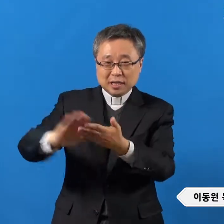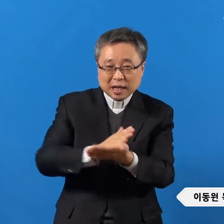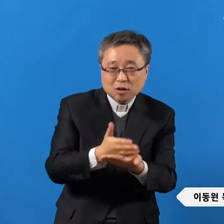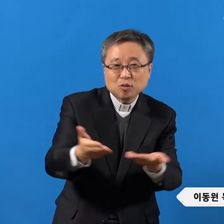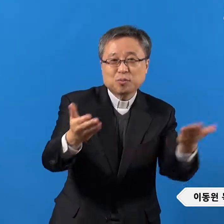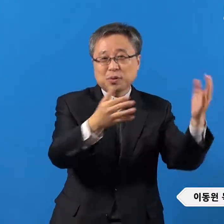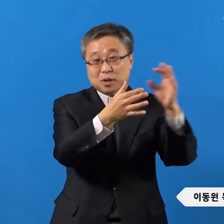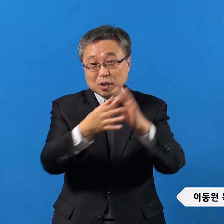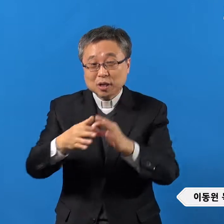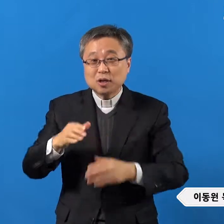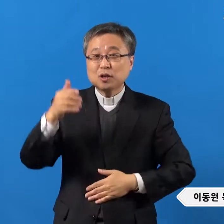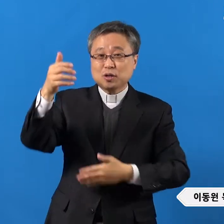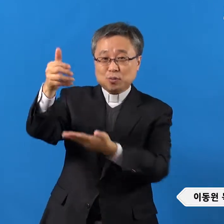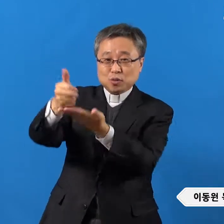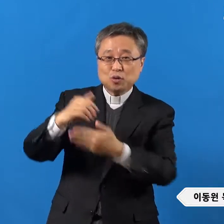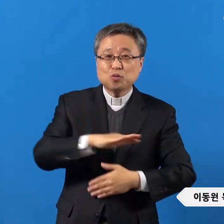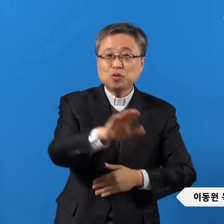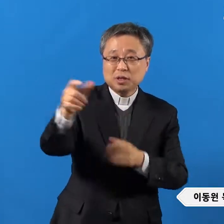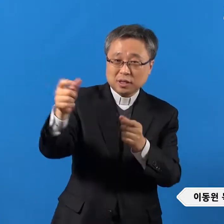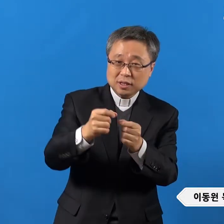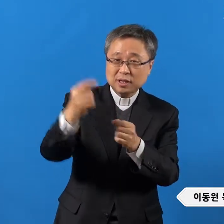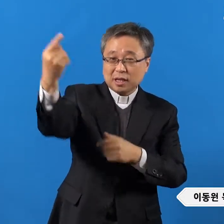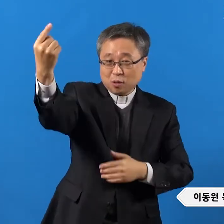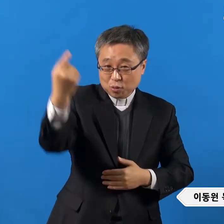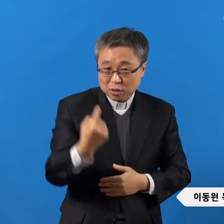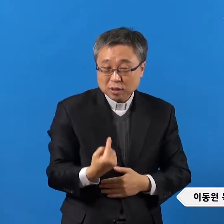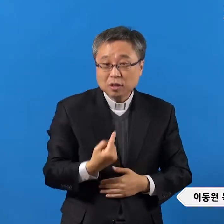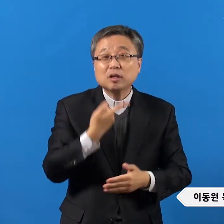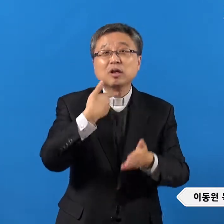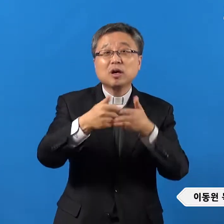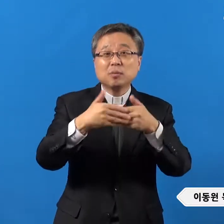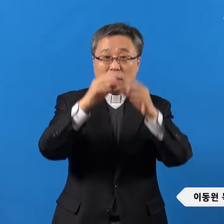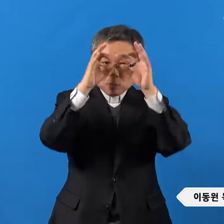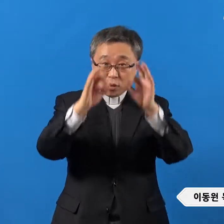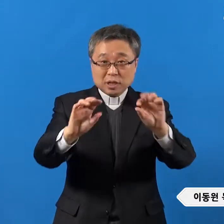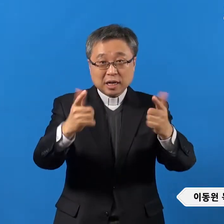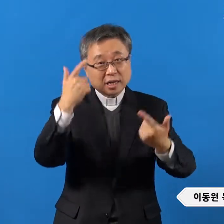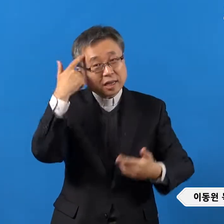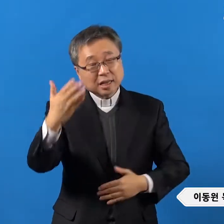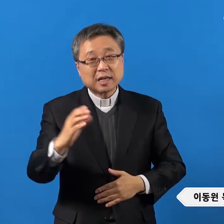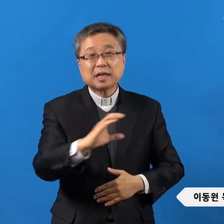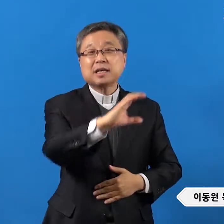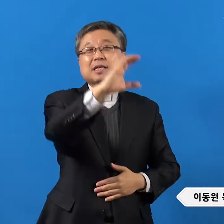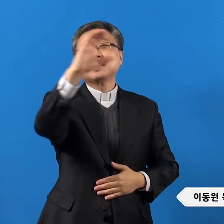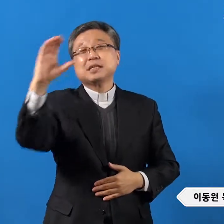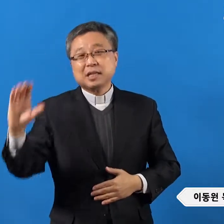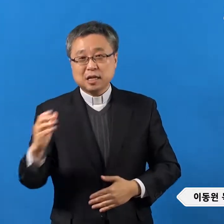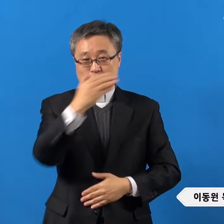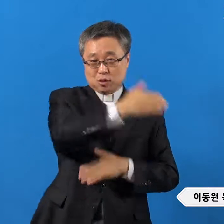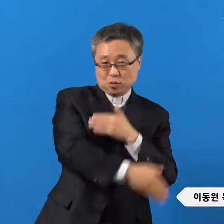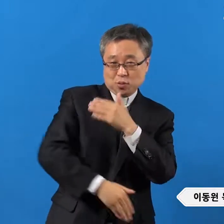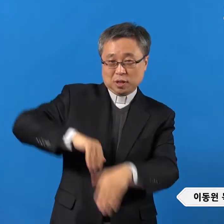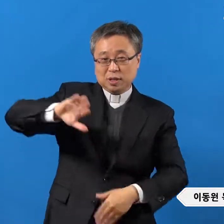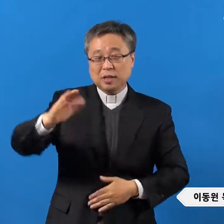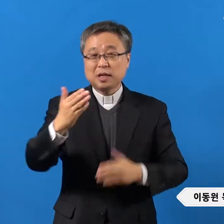곁에 다가오시는 것을 경험하고 싶지는 않으십니까? 아니, 성탄에 소외된 이웃들을 찾아가